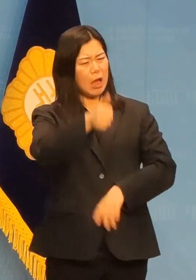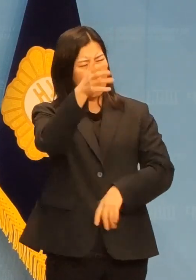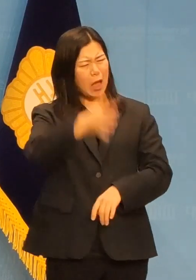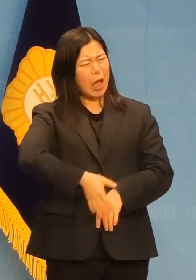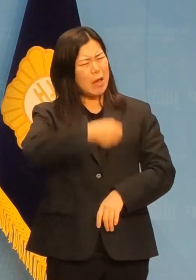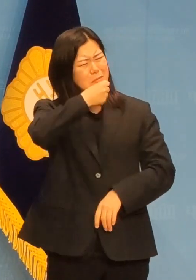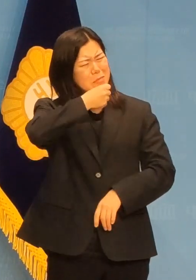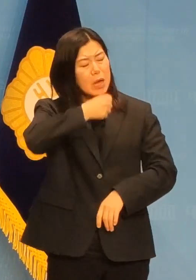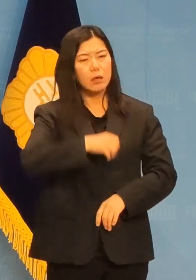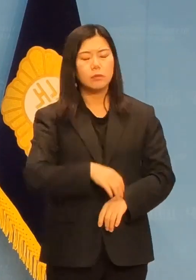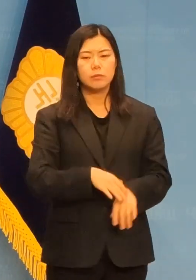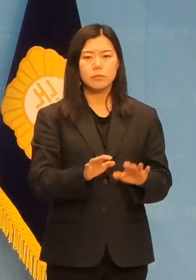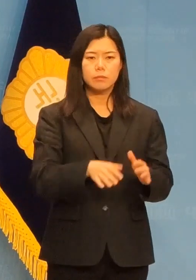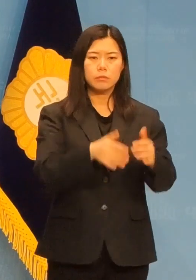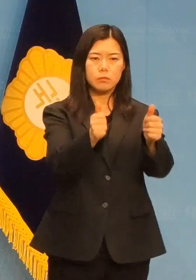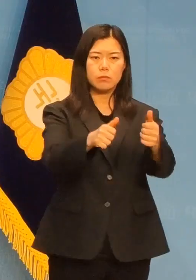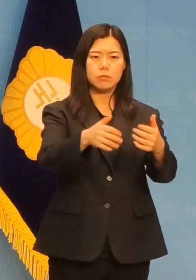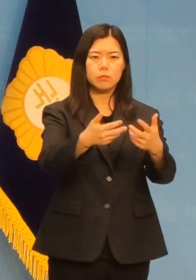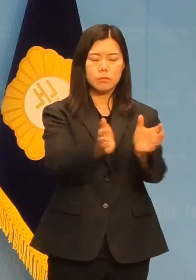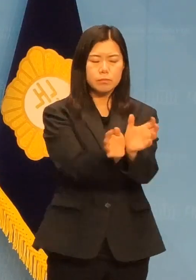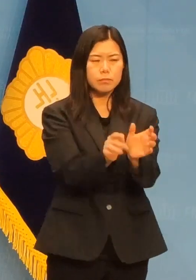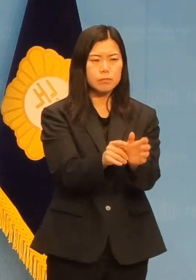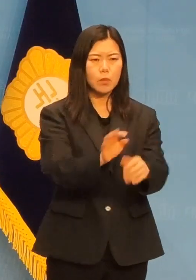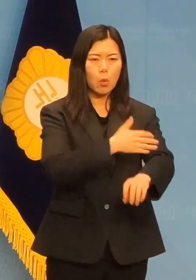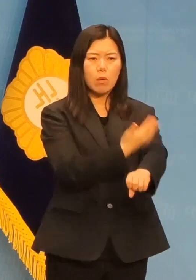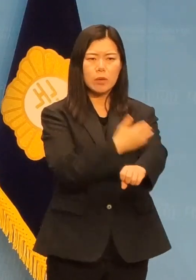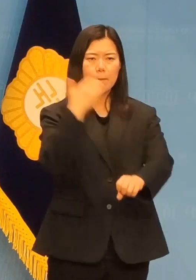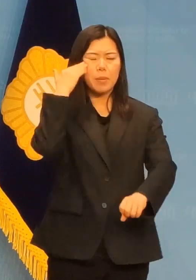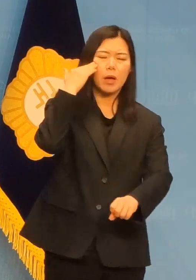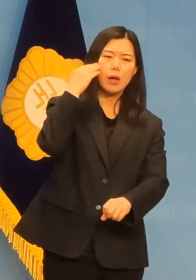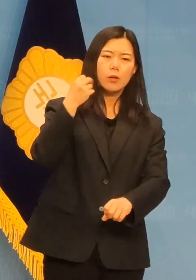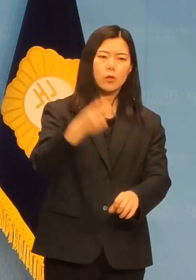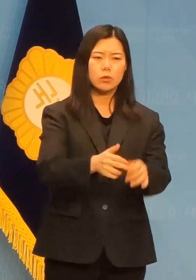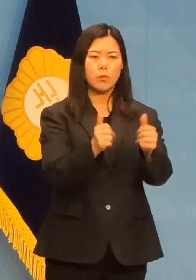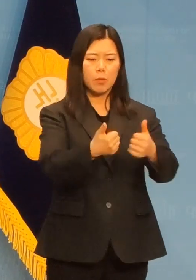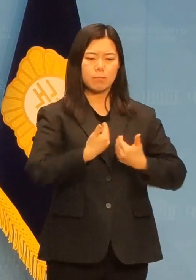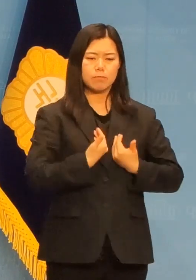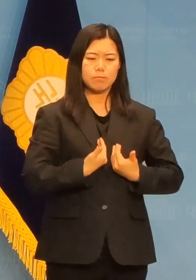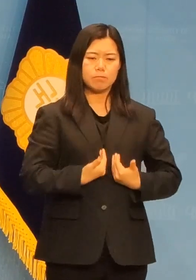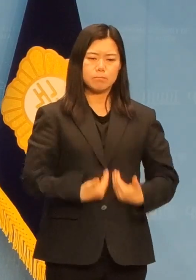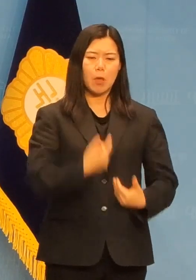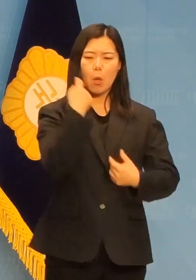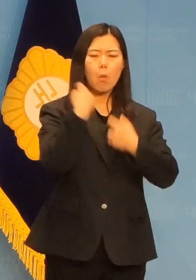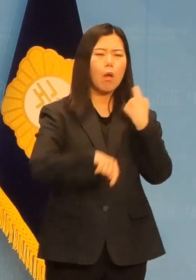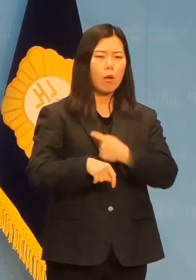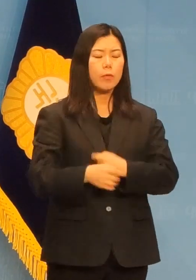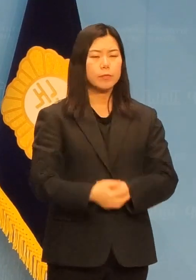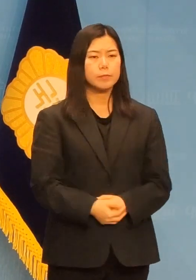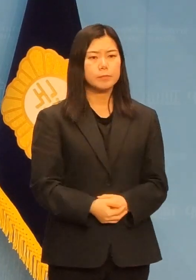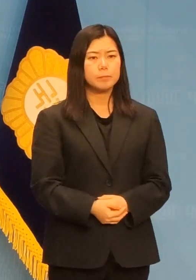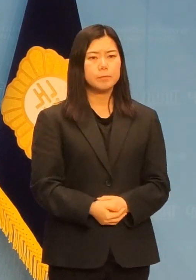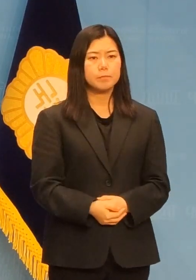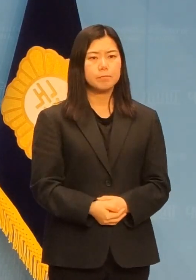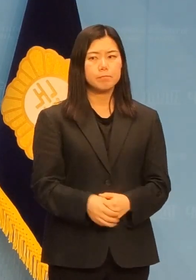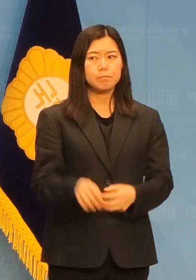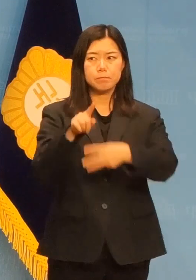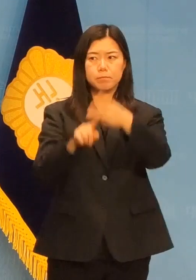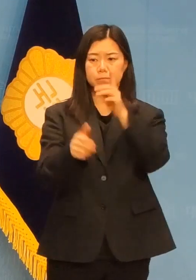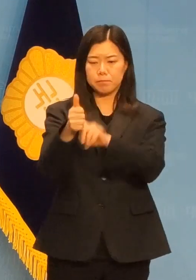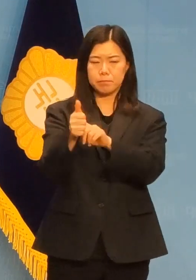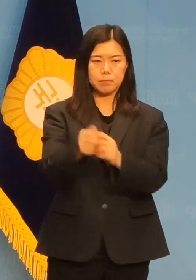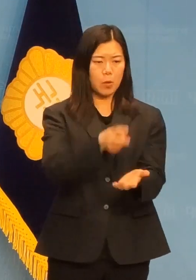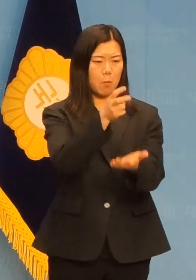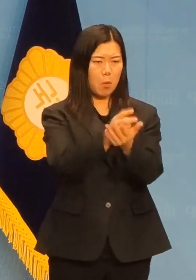항변은 사법부의 권위를 희석시키고 재판의 엄숙함을 훼손하려는 시도입니다. 윤석열은 법